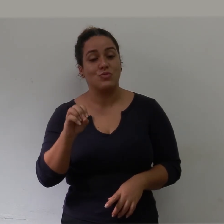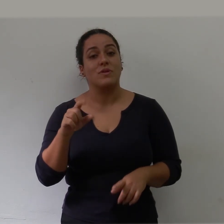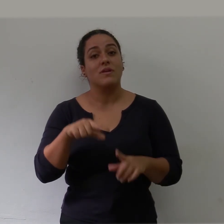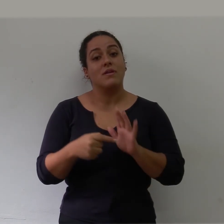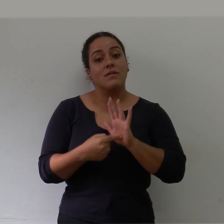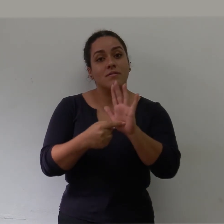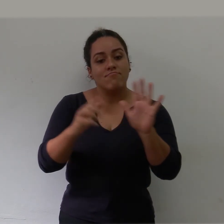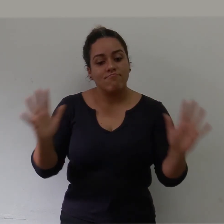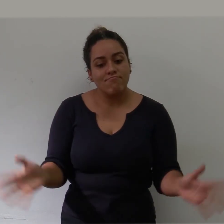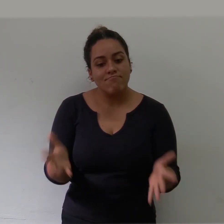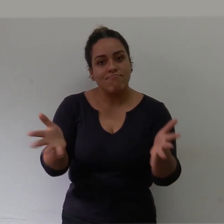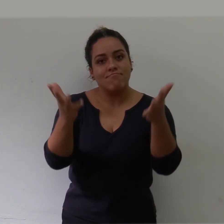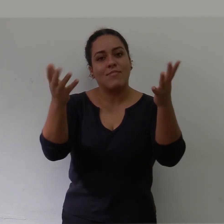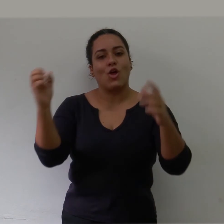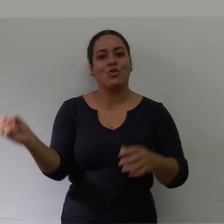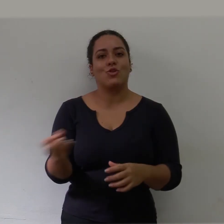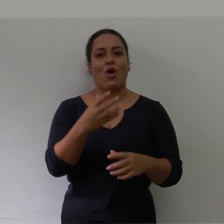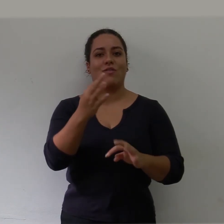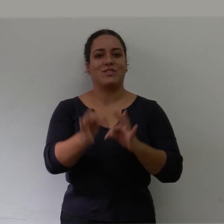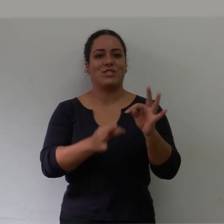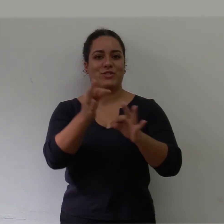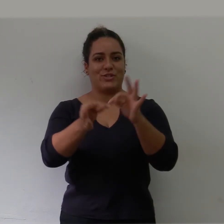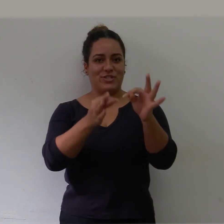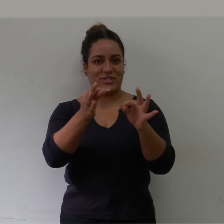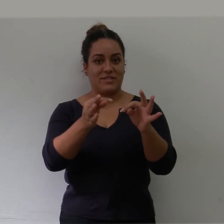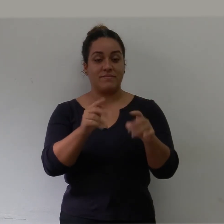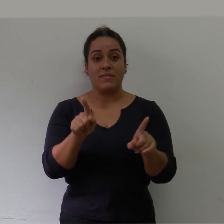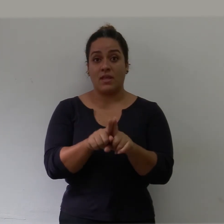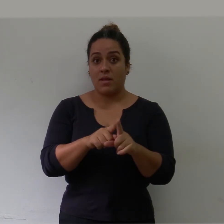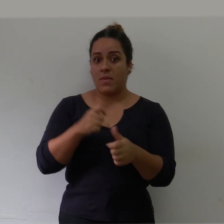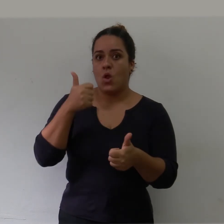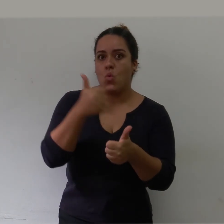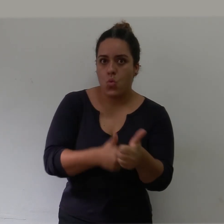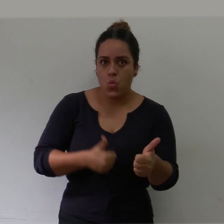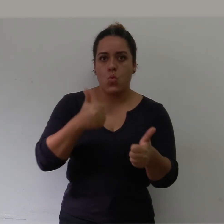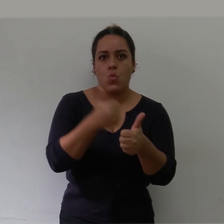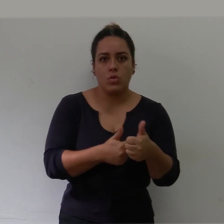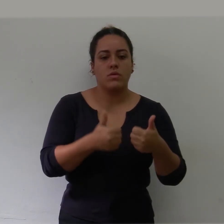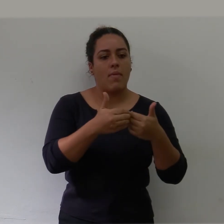impulsionam o desenvolvimento de novos recursos e a luta pela